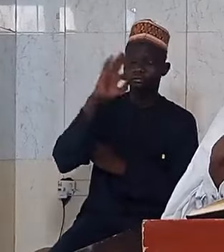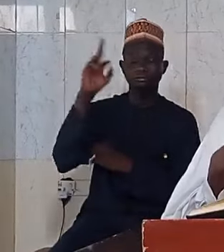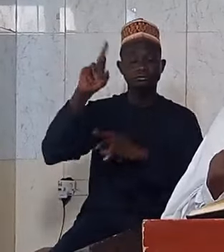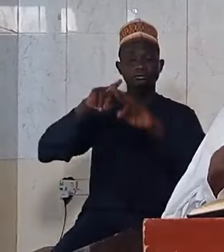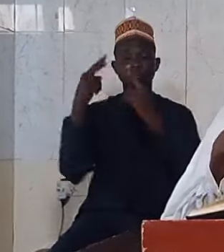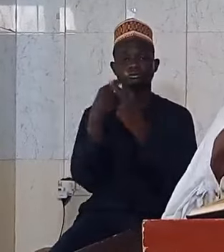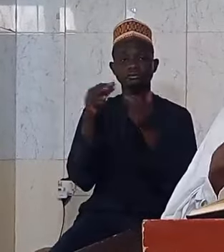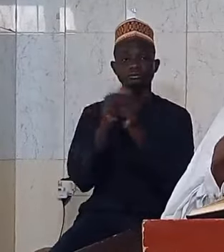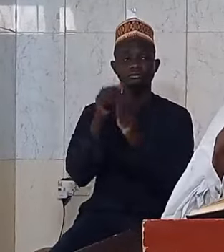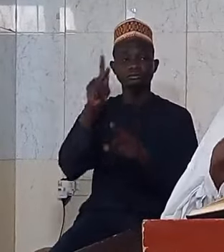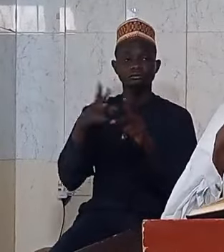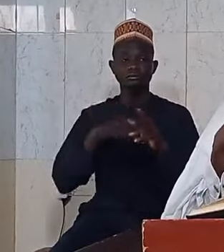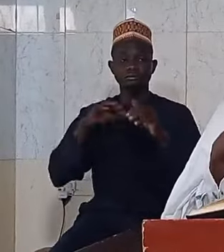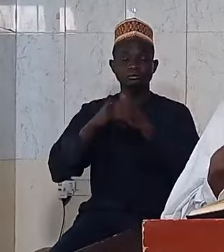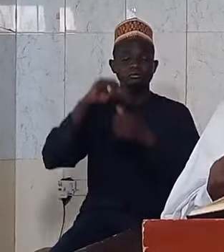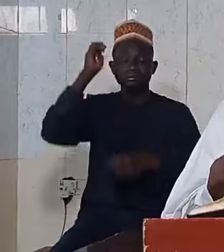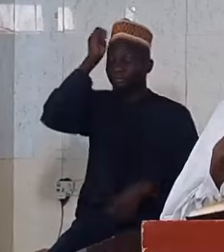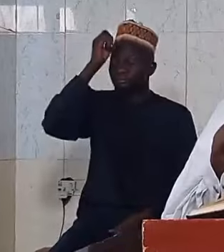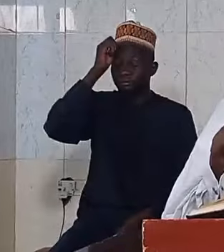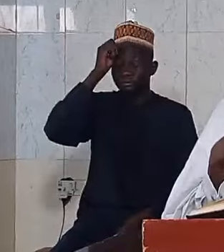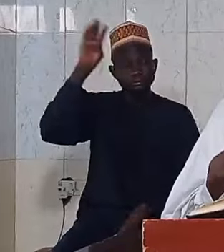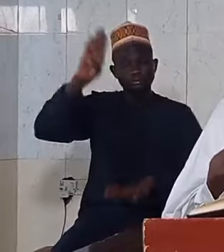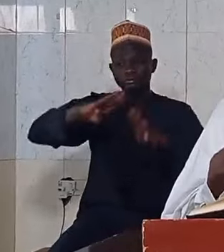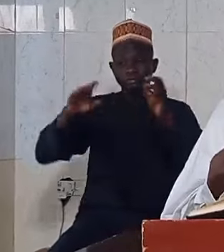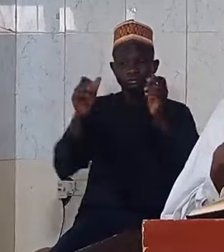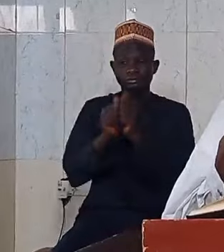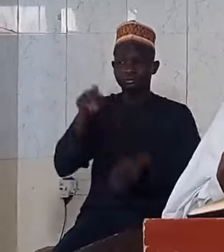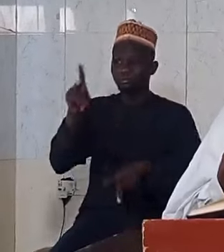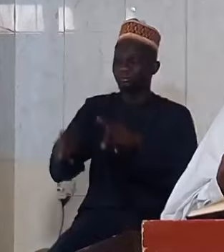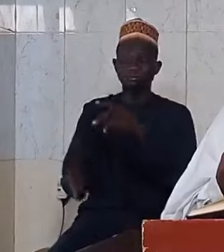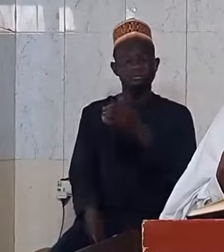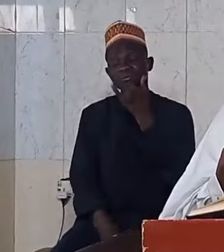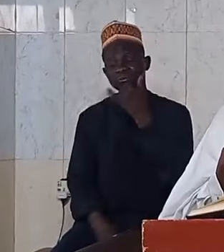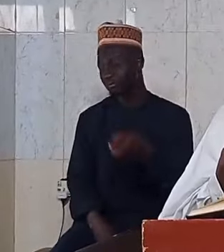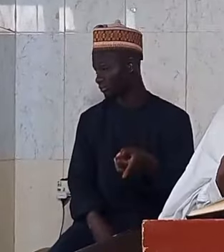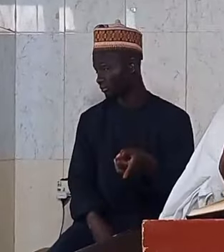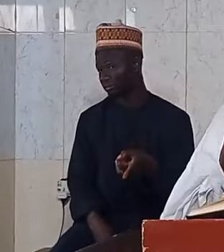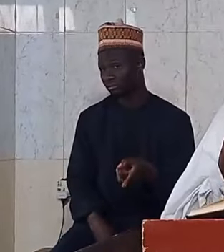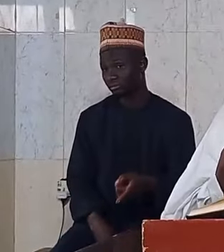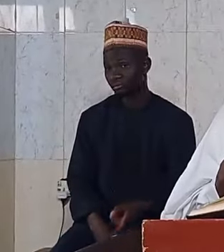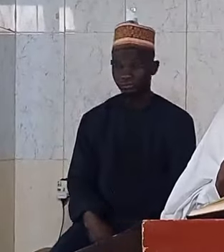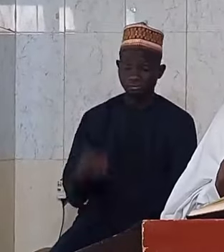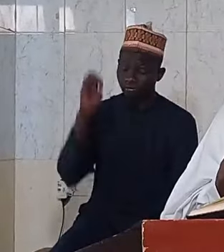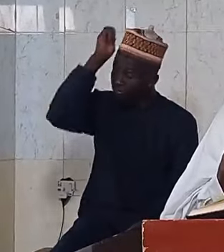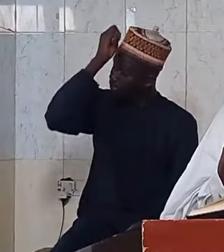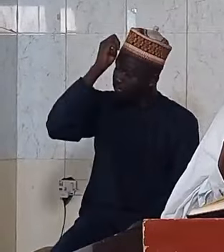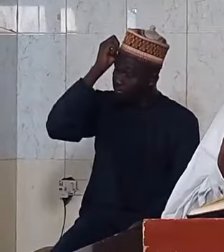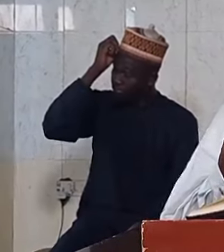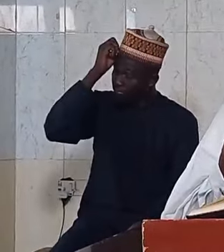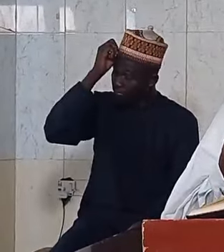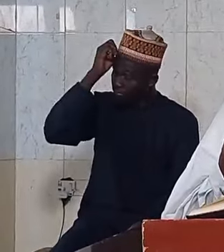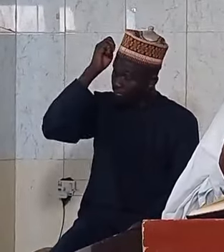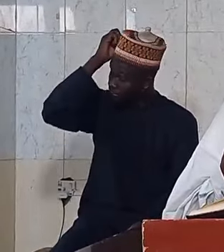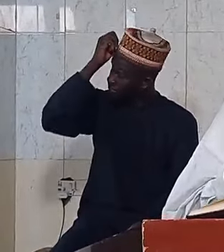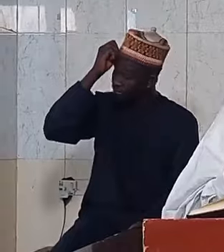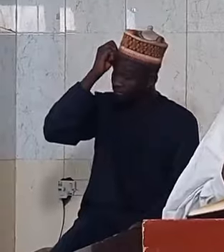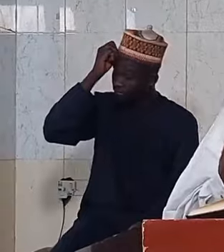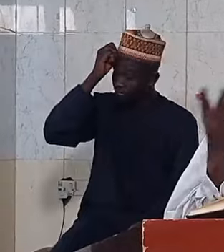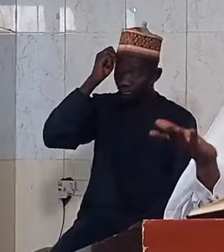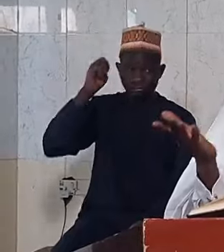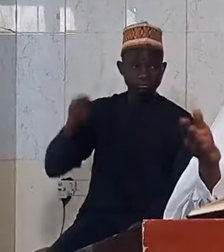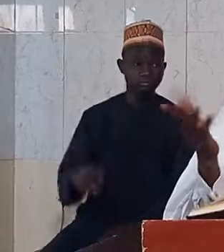da bayinsa ne irin yadda sarakuna suke mu'amala da mutane shi sarki mai